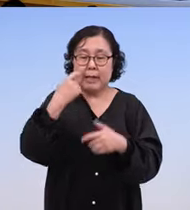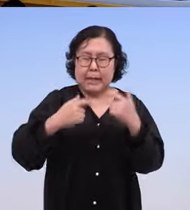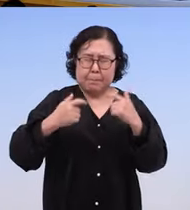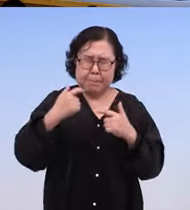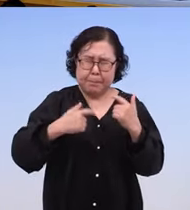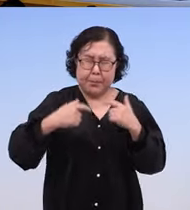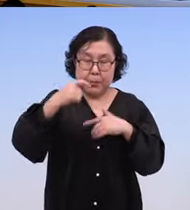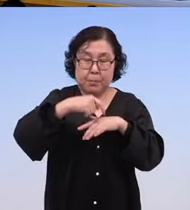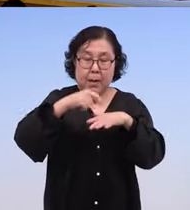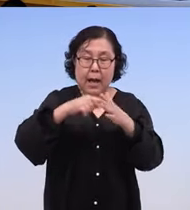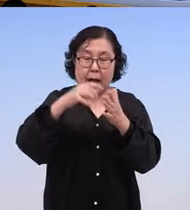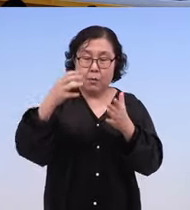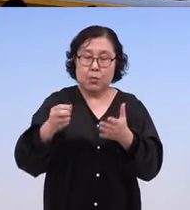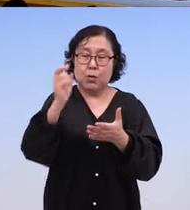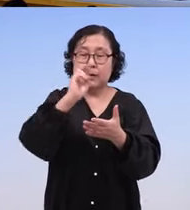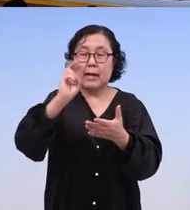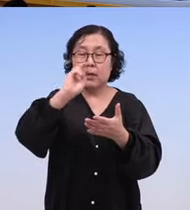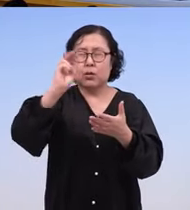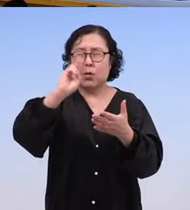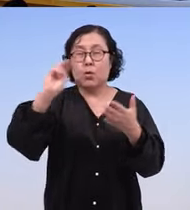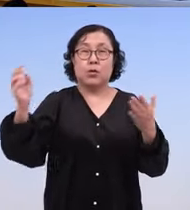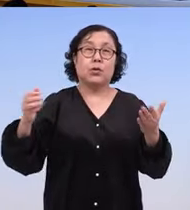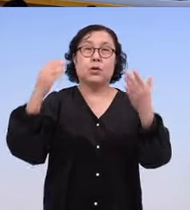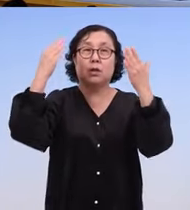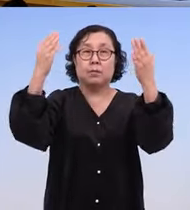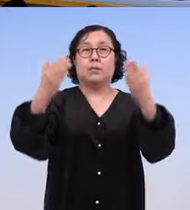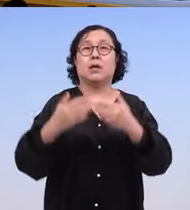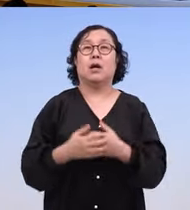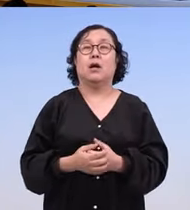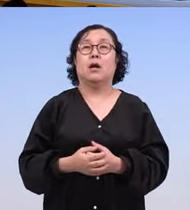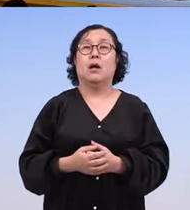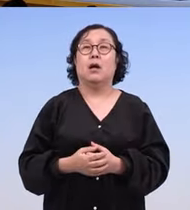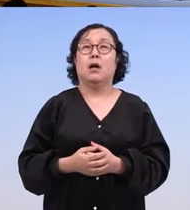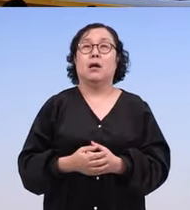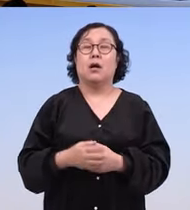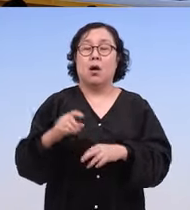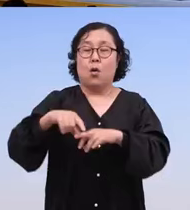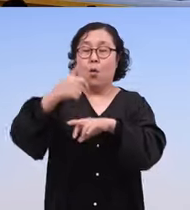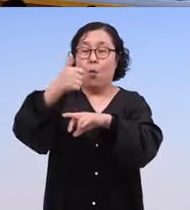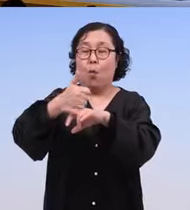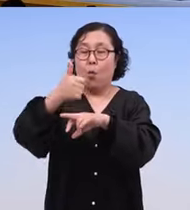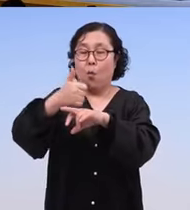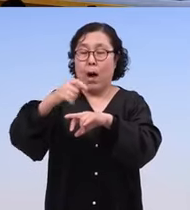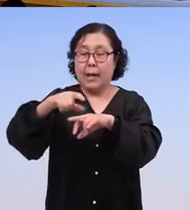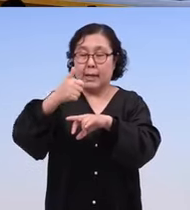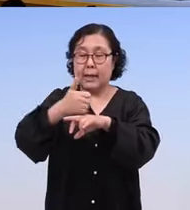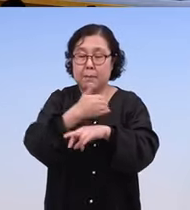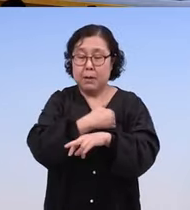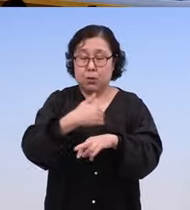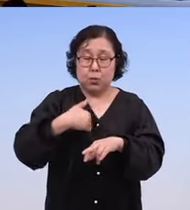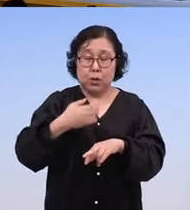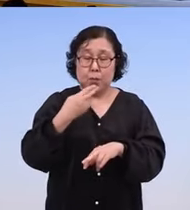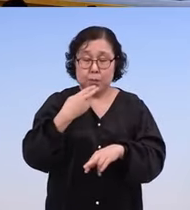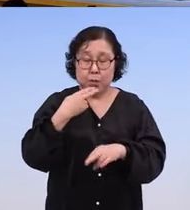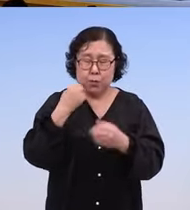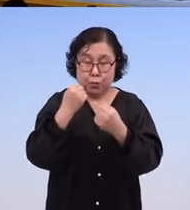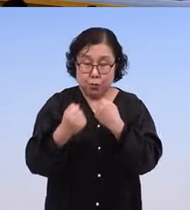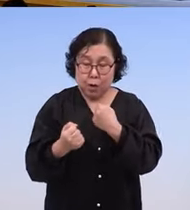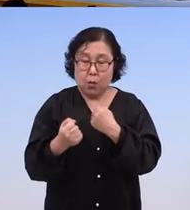못하고 광야에 던져져 있는데 이게 지금 골수와 기름진 것을 먹는 그런 만족한 상황입니까? 이게